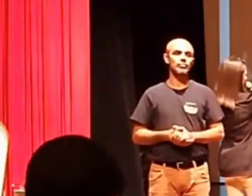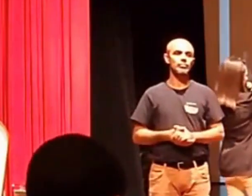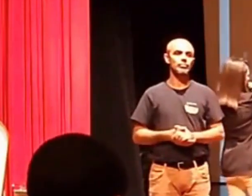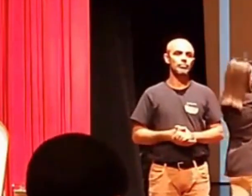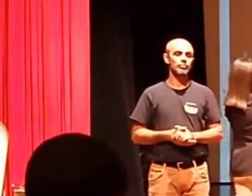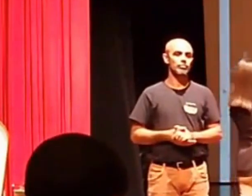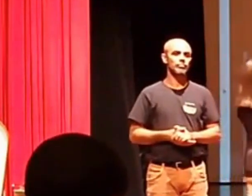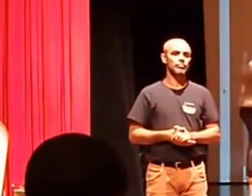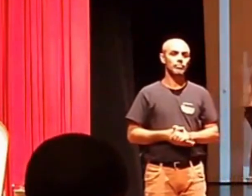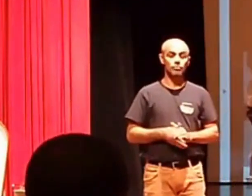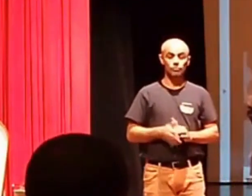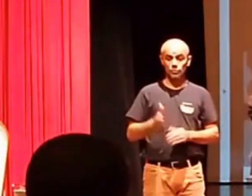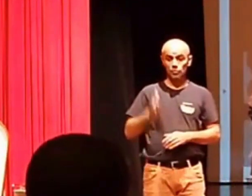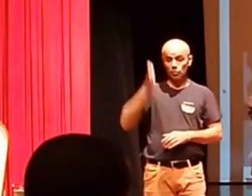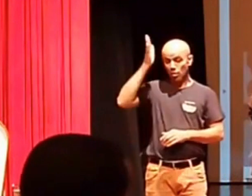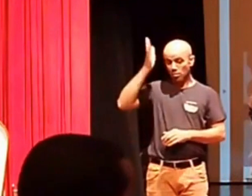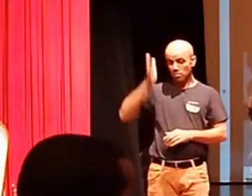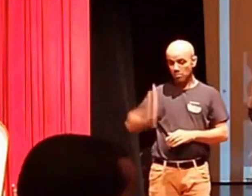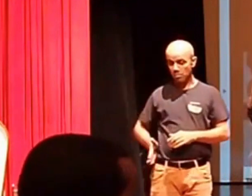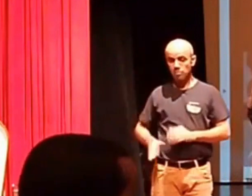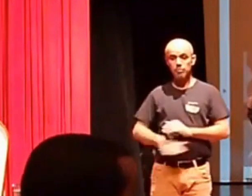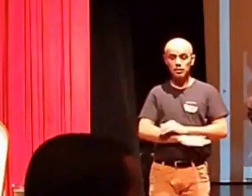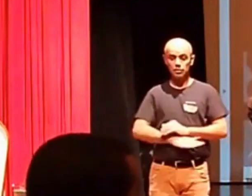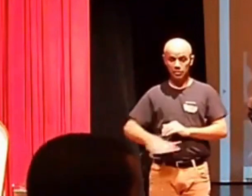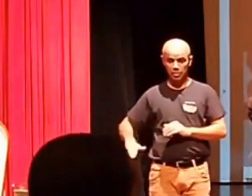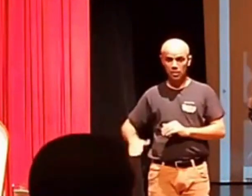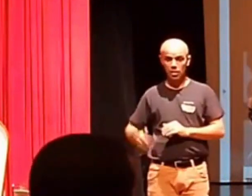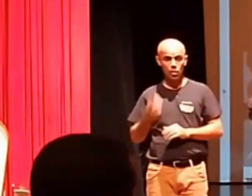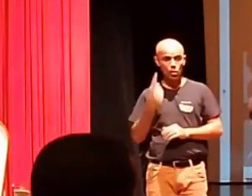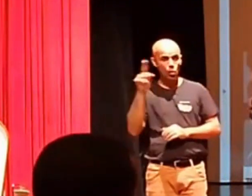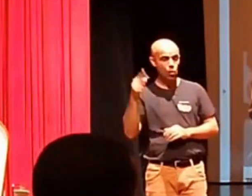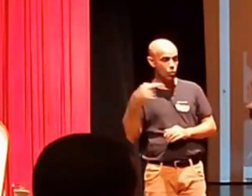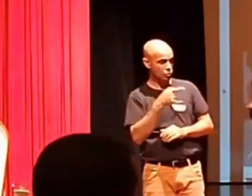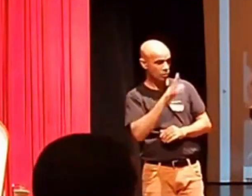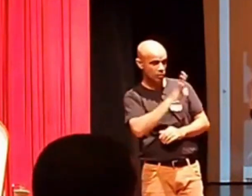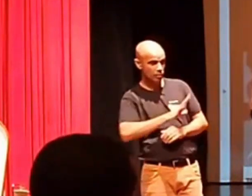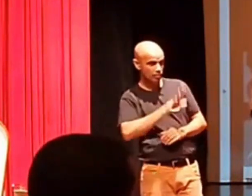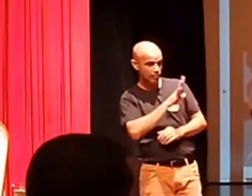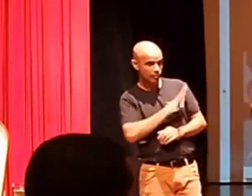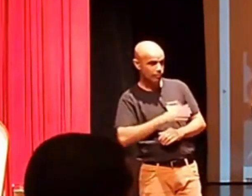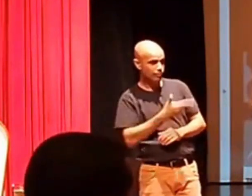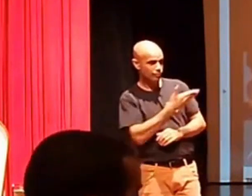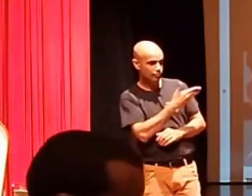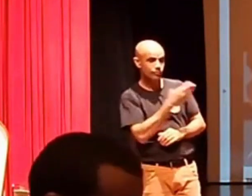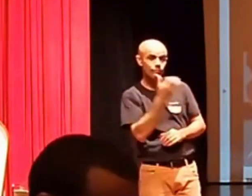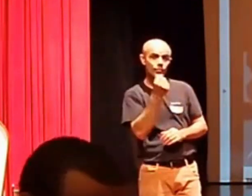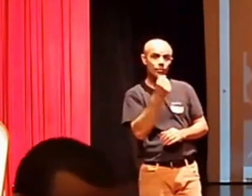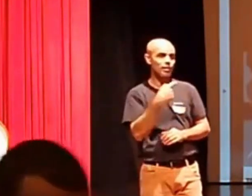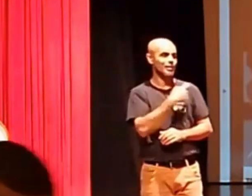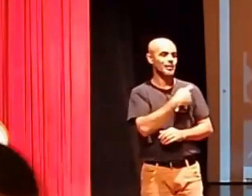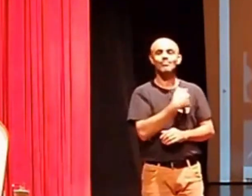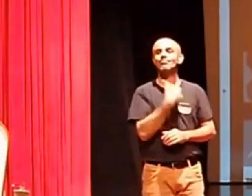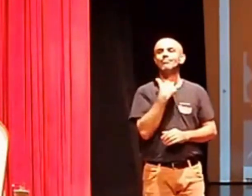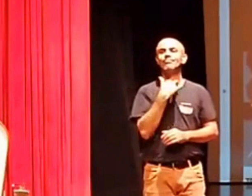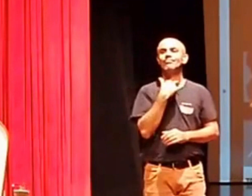então, ó, ali, ó, por exemplo, essa pessoa da última imagem ali de top branco, ela já possivelmente não tem uma escoliose